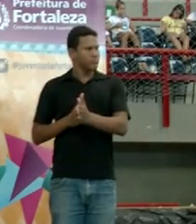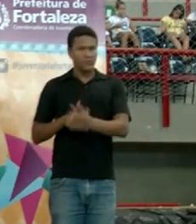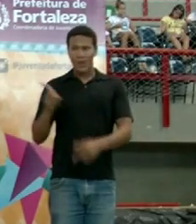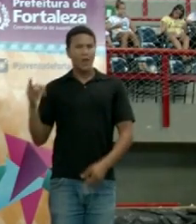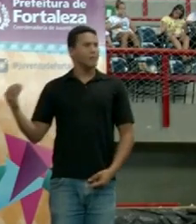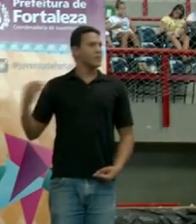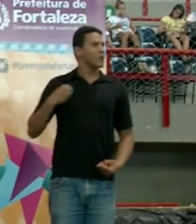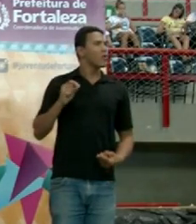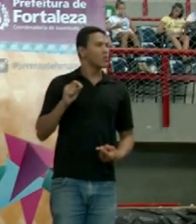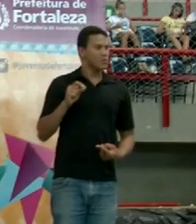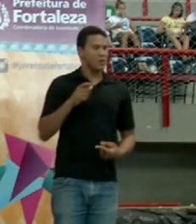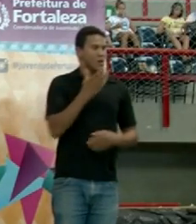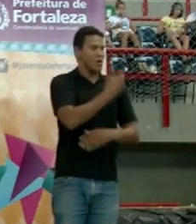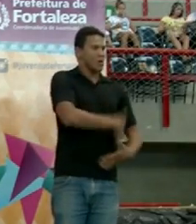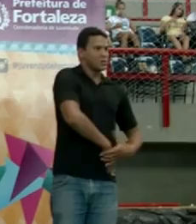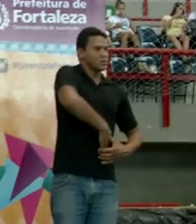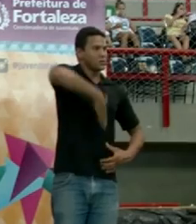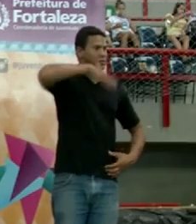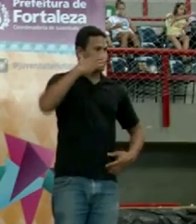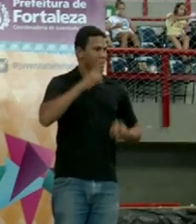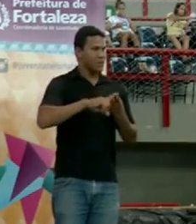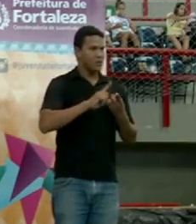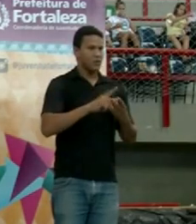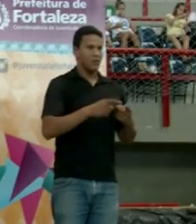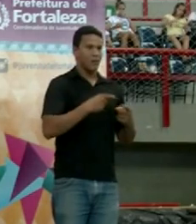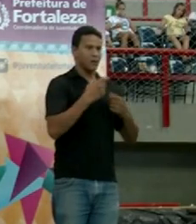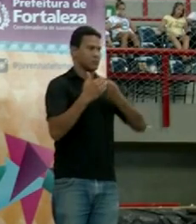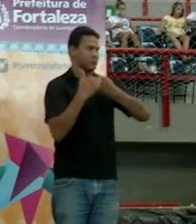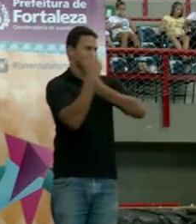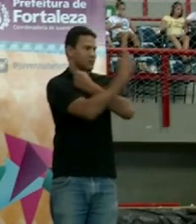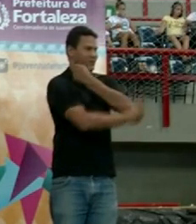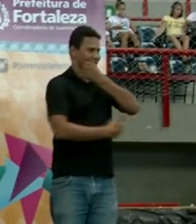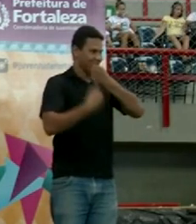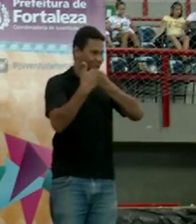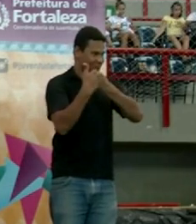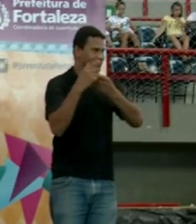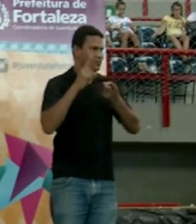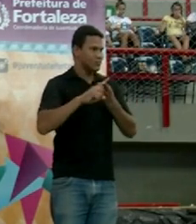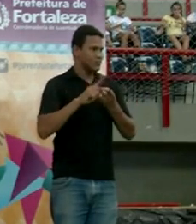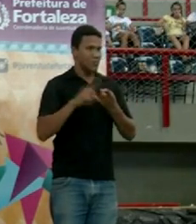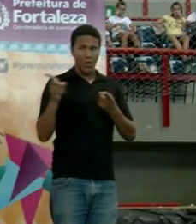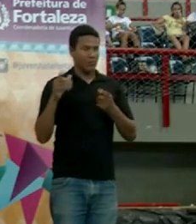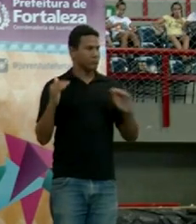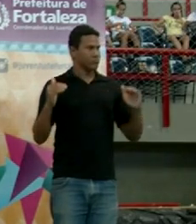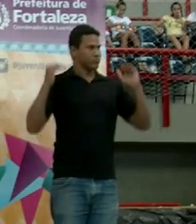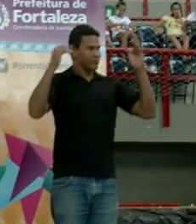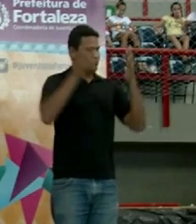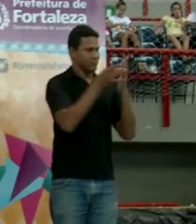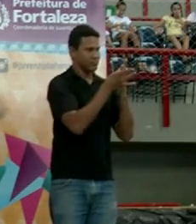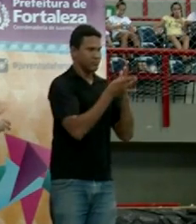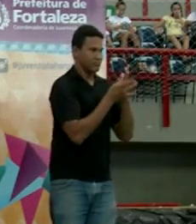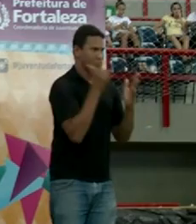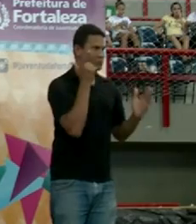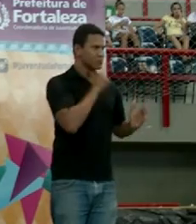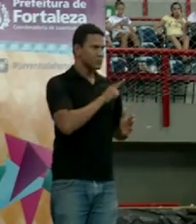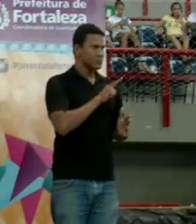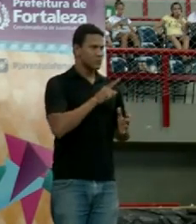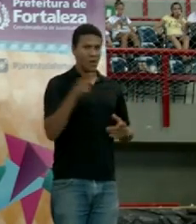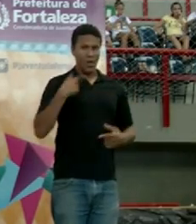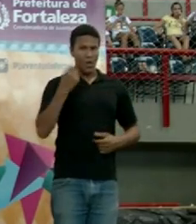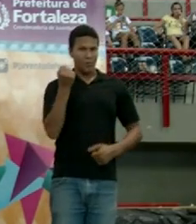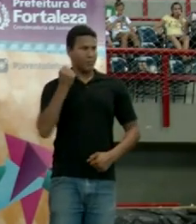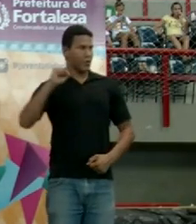espada, o escudo, eu transformei ele em nobre. E ele me promete o auxílio, ele me protege, eu protejo